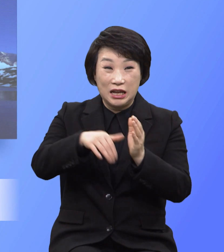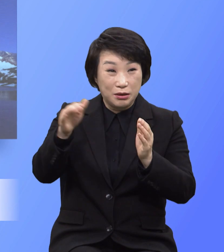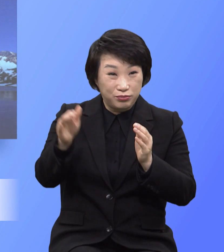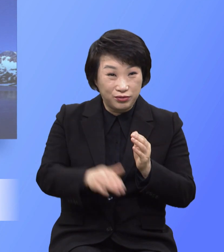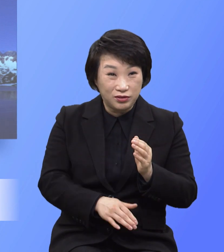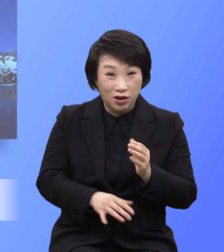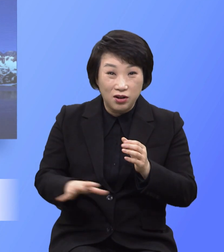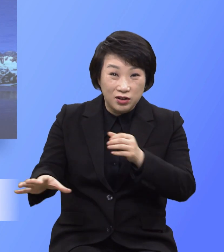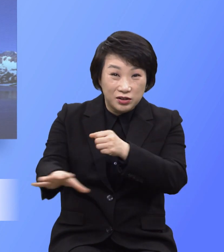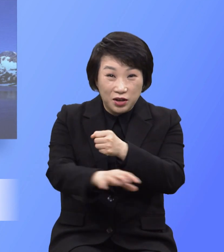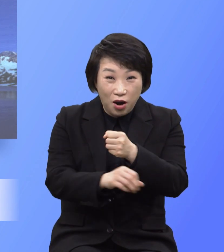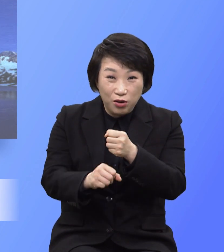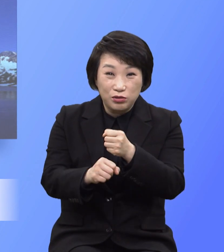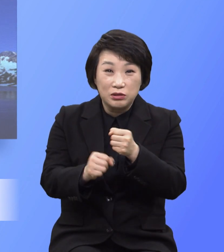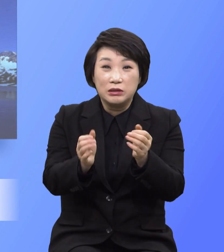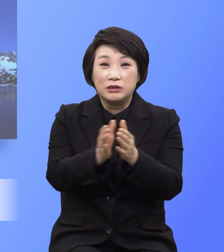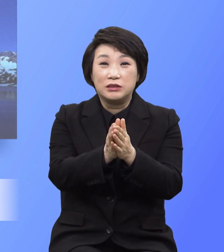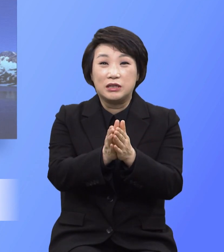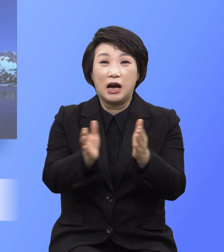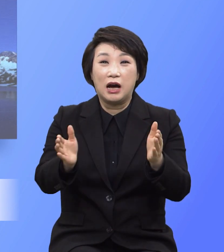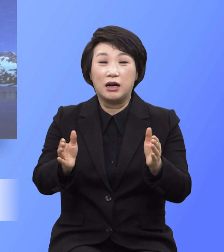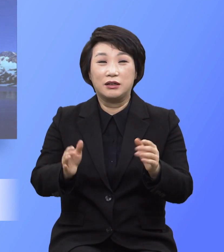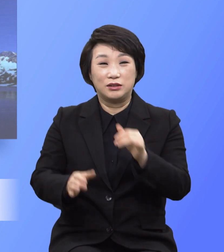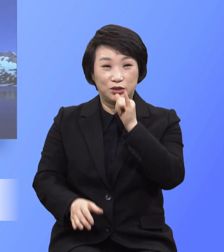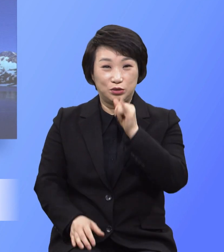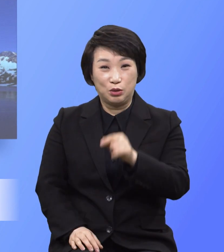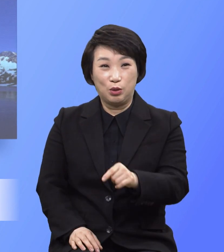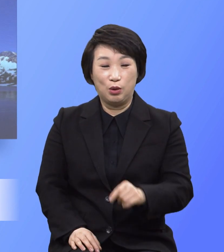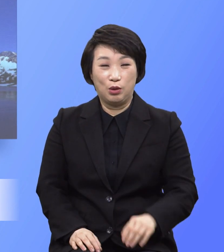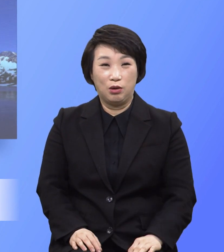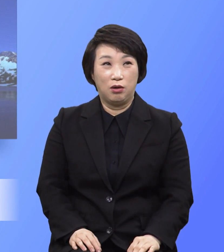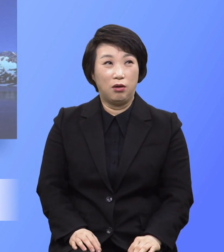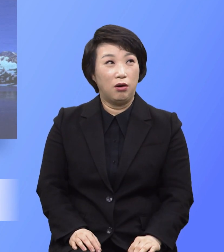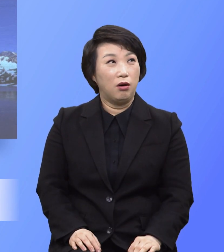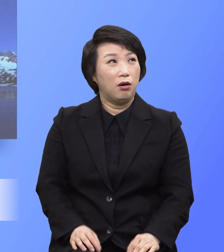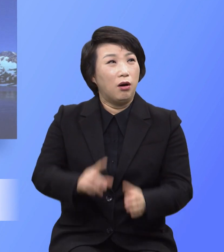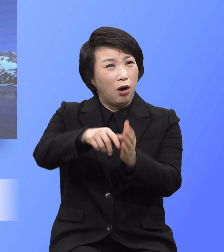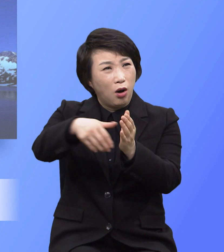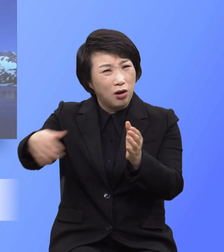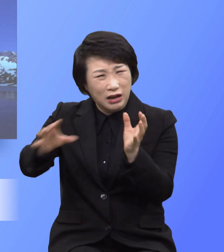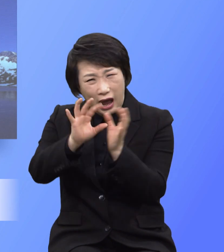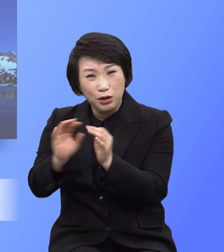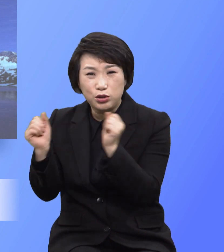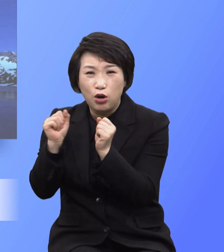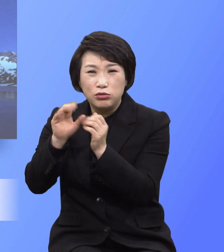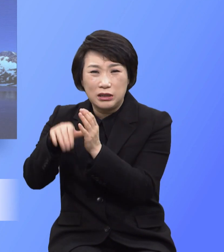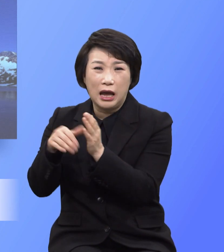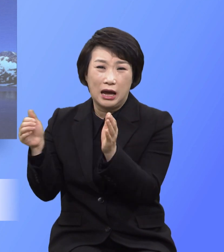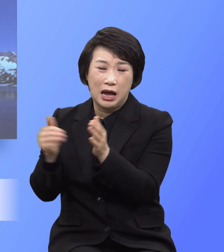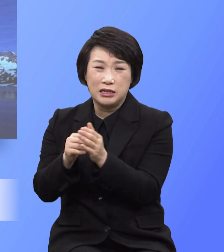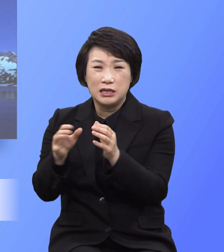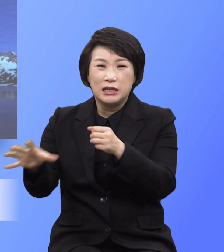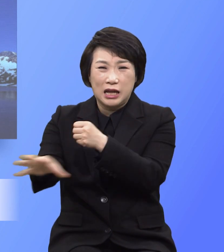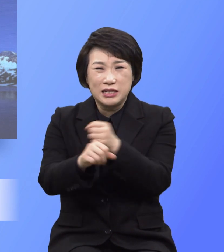초가을부터 타작마당을 진행하기 시작해서 아주 추운 겨울까지